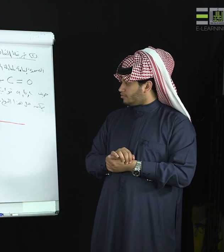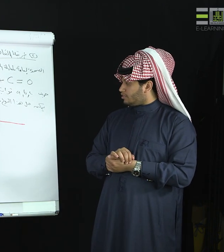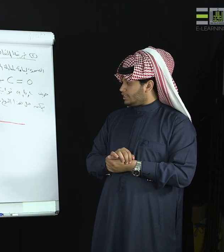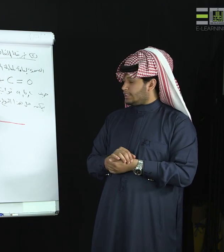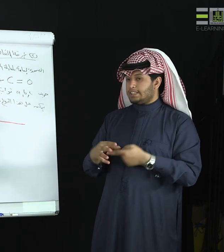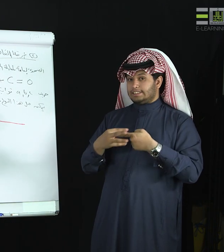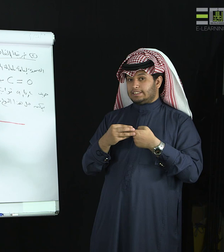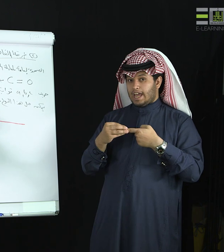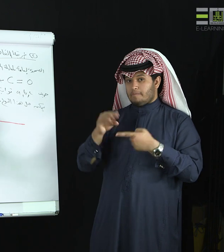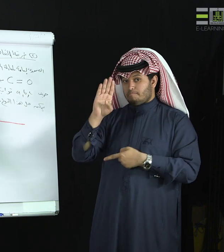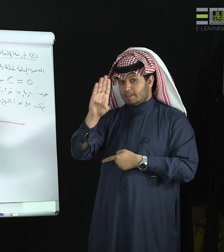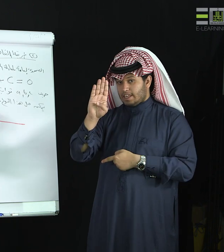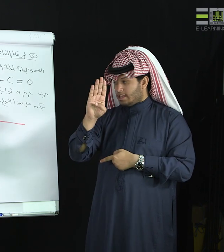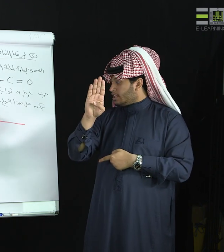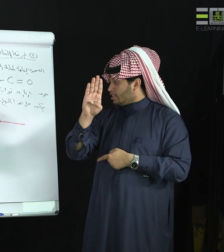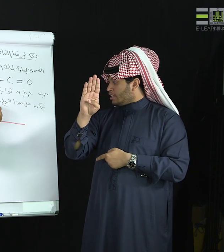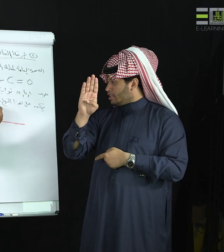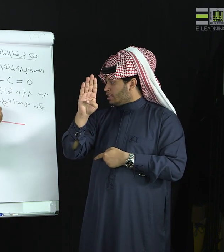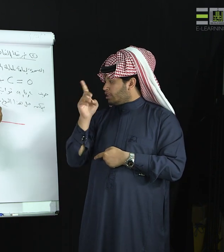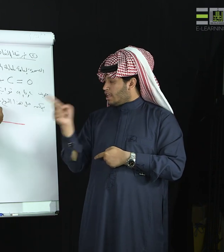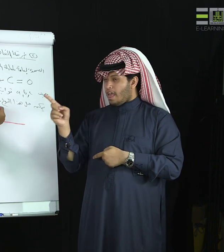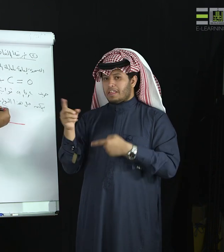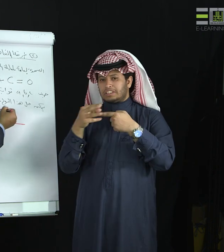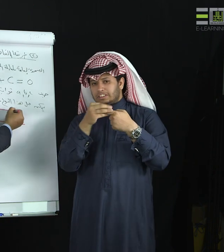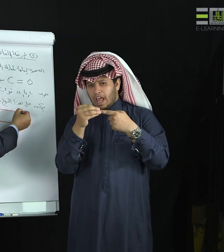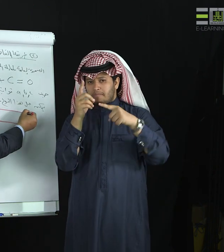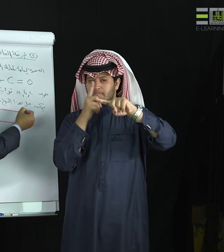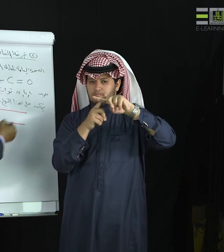سالب B سالب أو موجب جذر